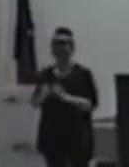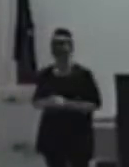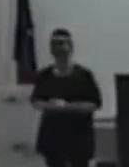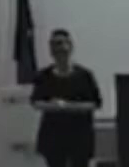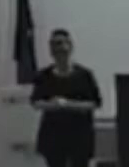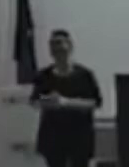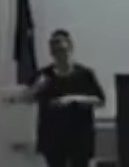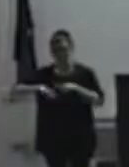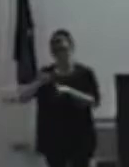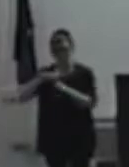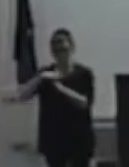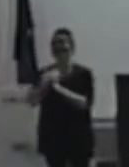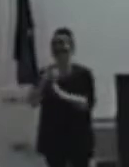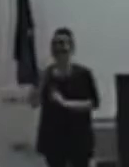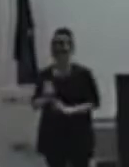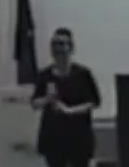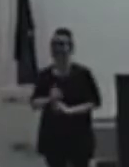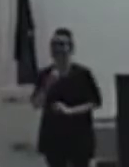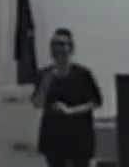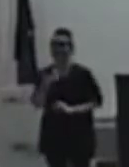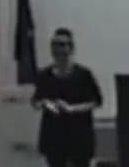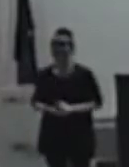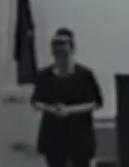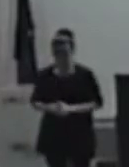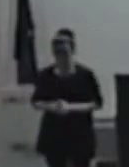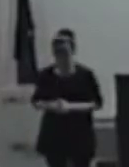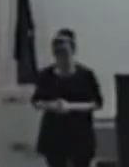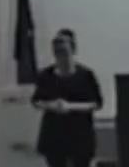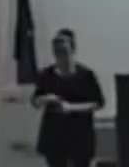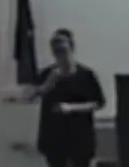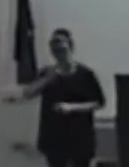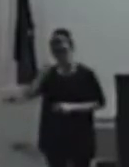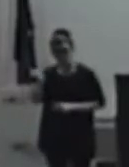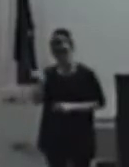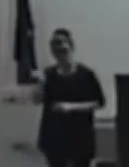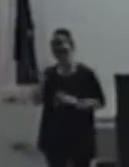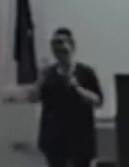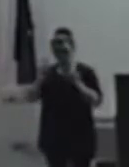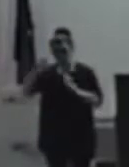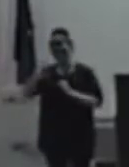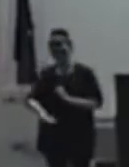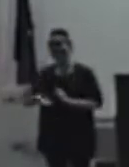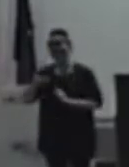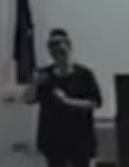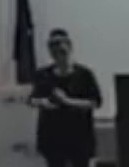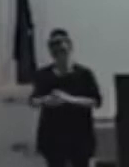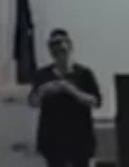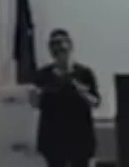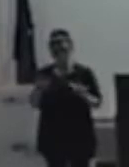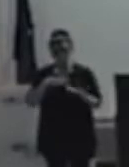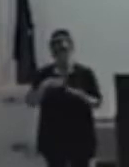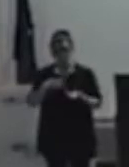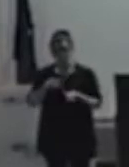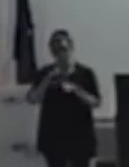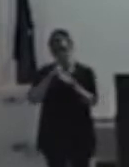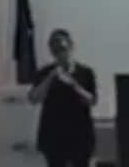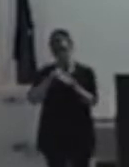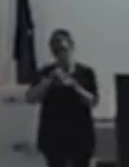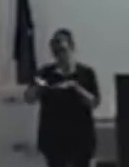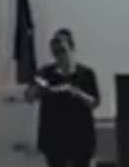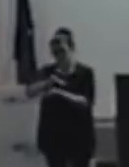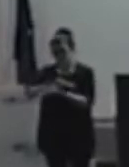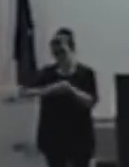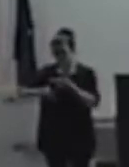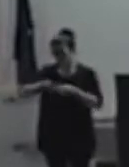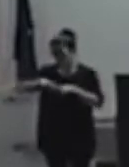ser útil. Y el otro aspecto interesante es la parte de poder compartir los datos. Esto también tiene su